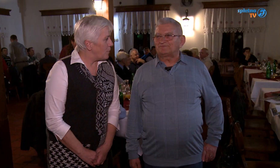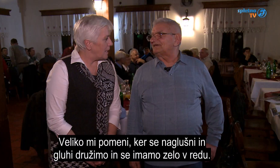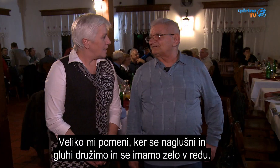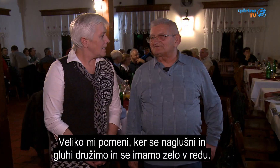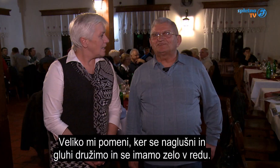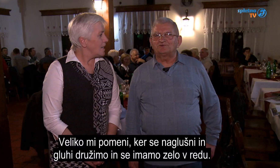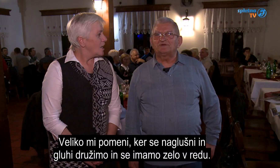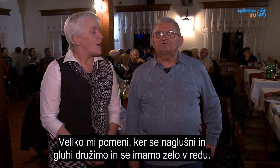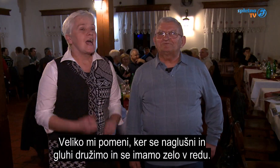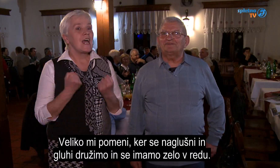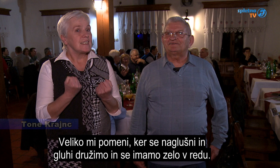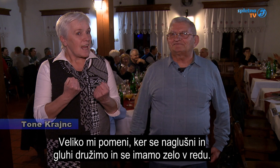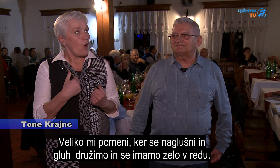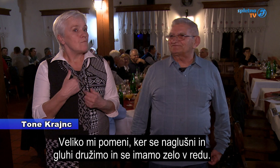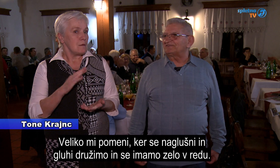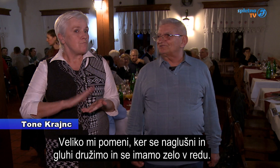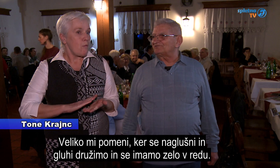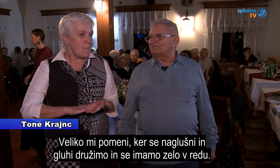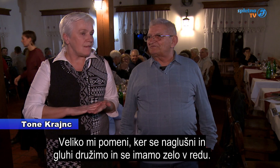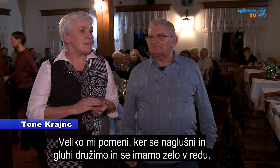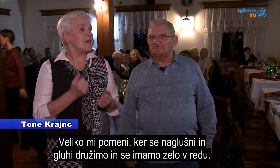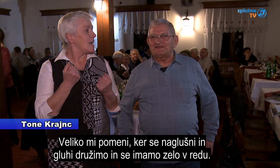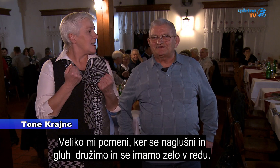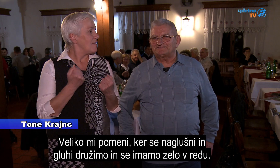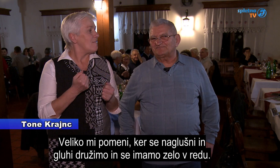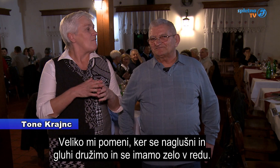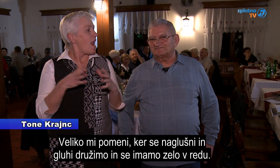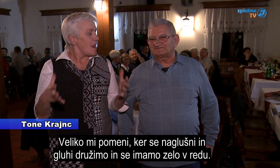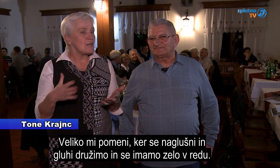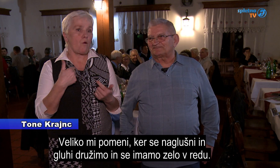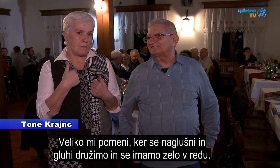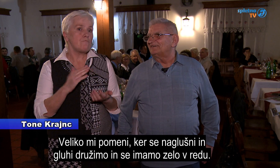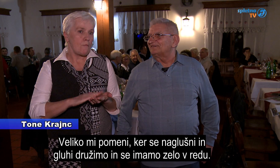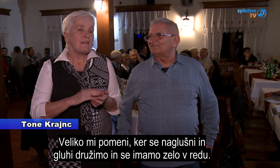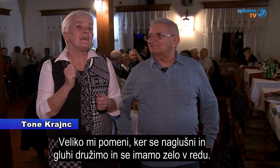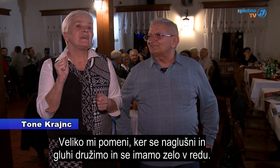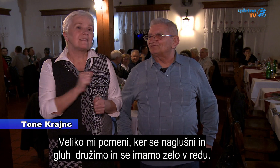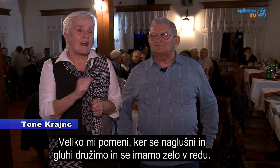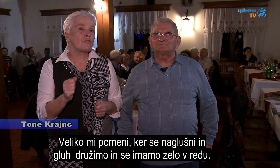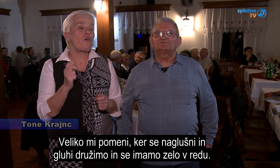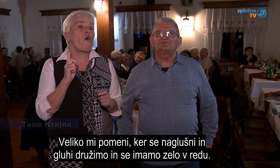Ne, zelo mi pomeni, zelo dobro mi pomeni, zato ker da se to